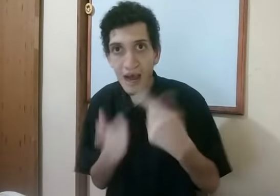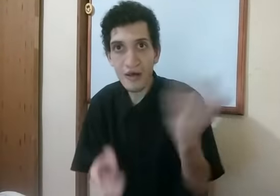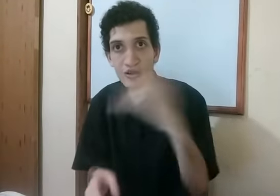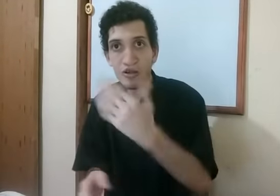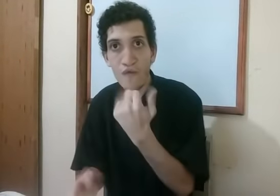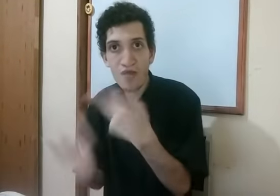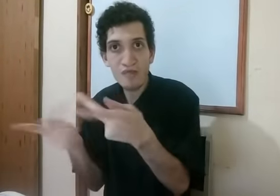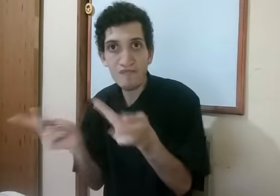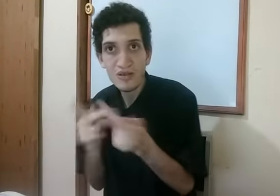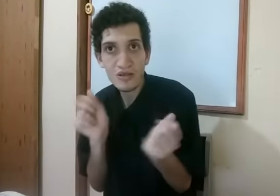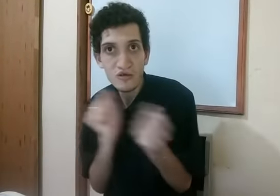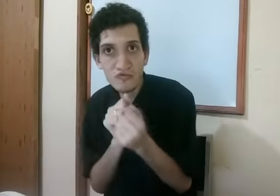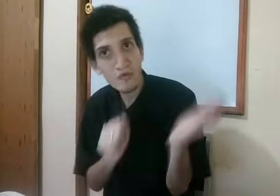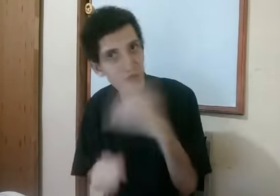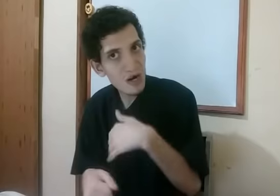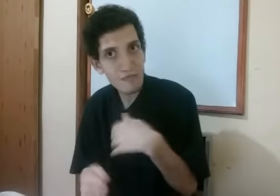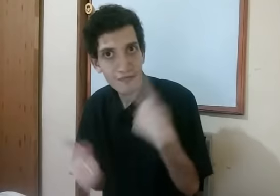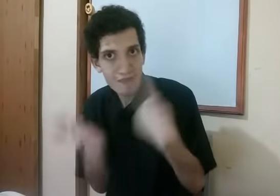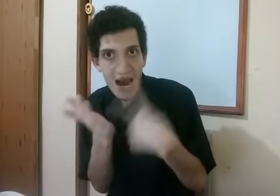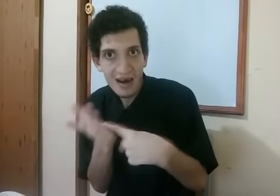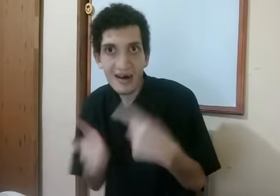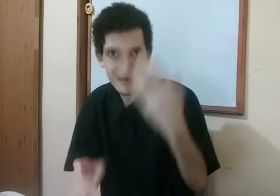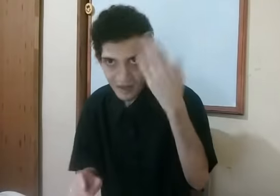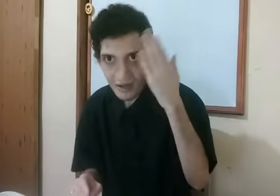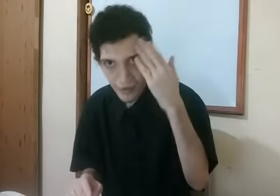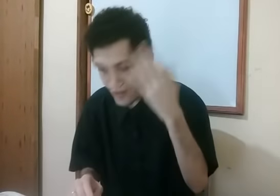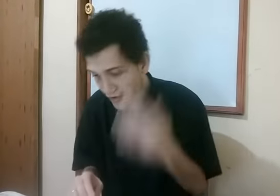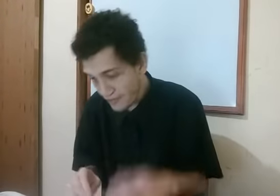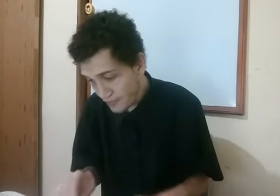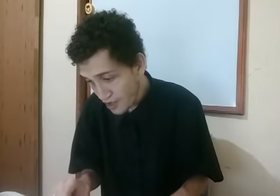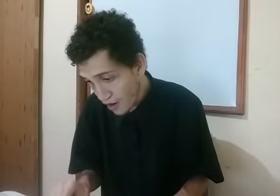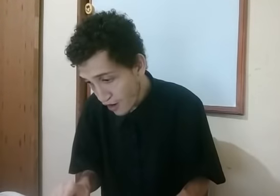da gente comer uma pizza junto, não, marca. Entendeu?